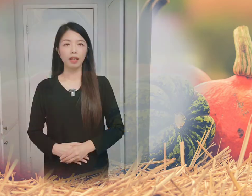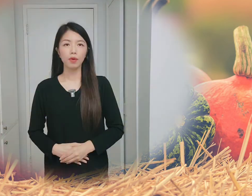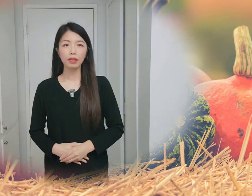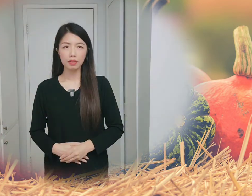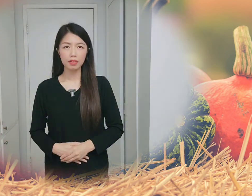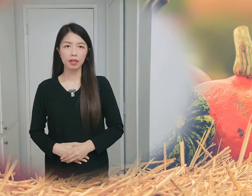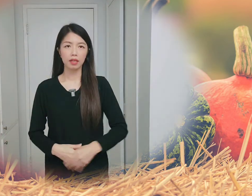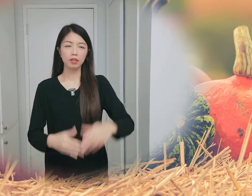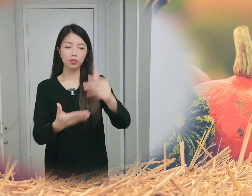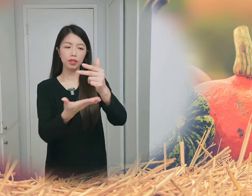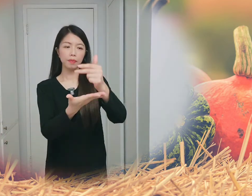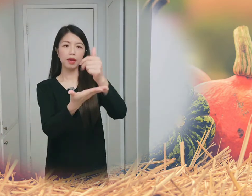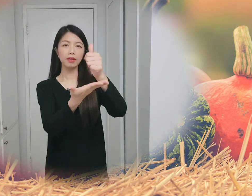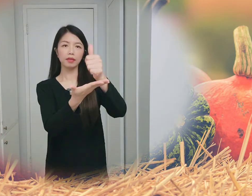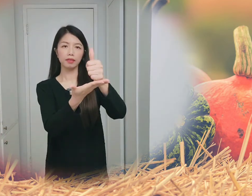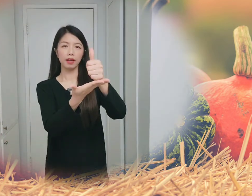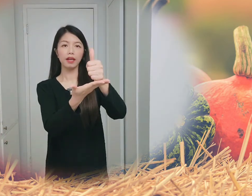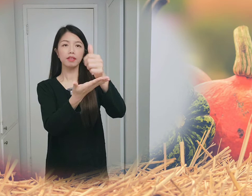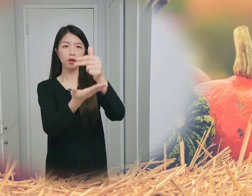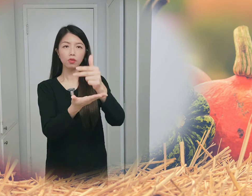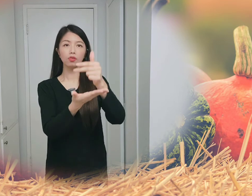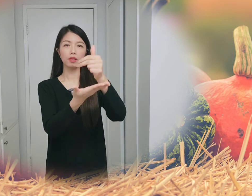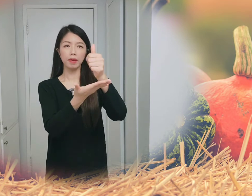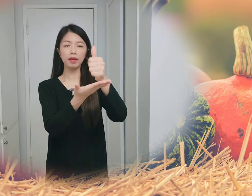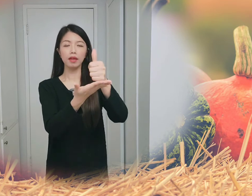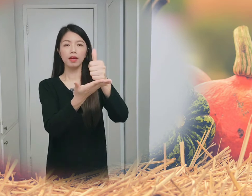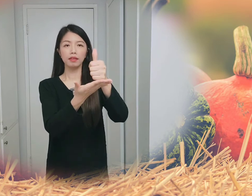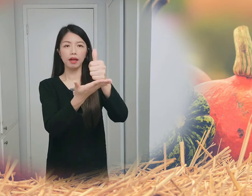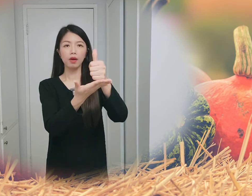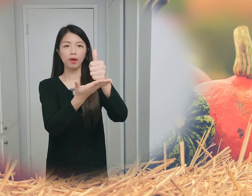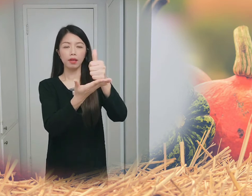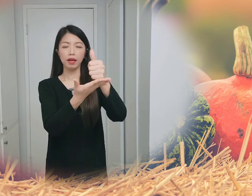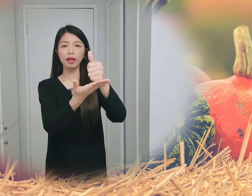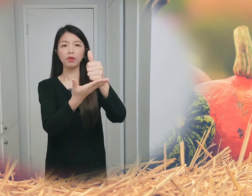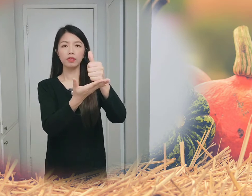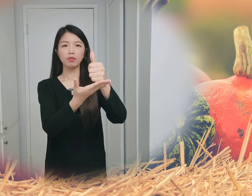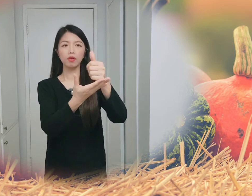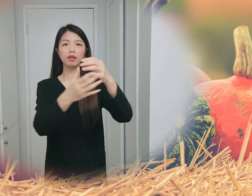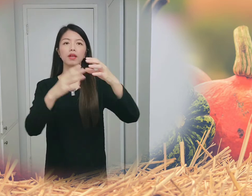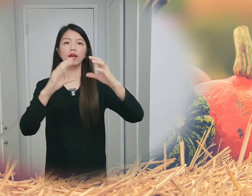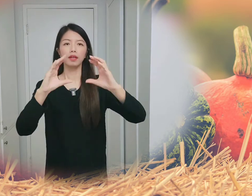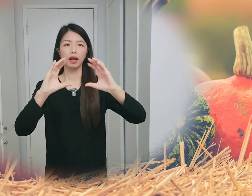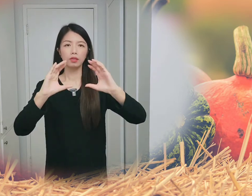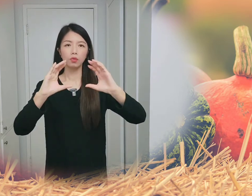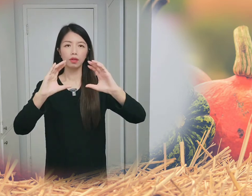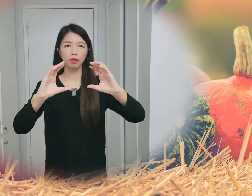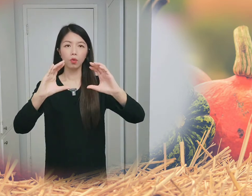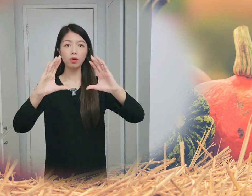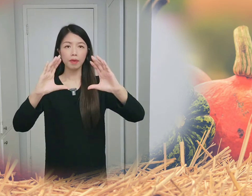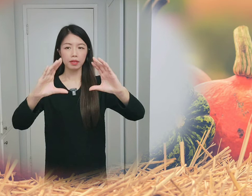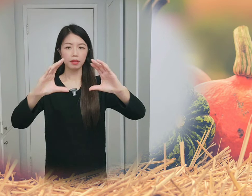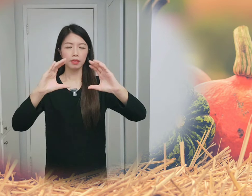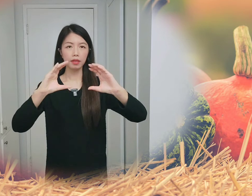주님의 나라와 뜻이 주님의 아까 했죠. 주님의 나라와 나라라고 하는 뜻의 수어는 양손을